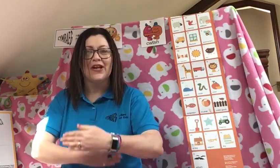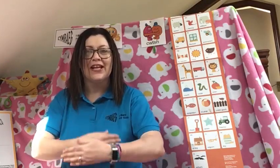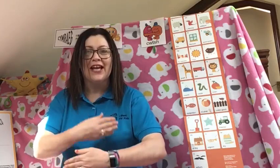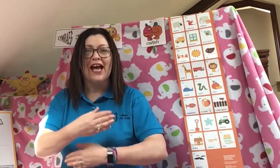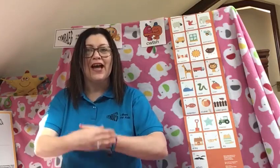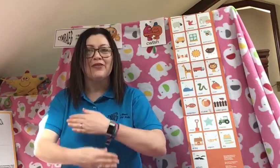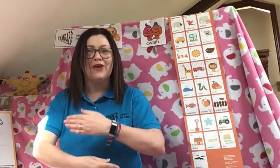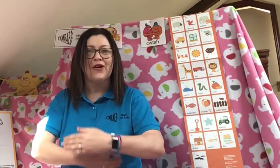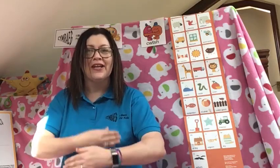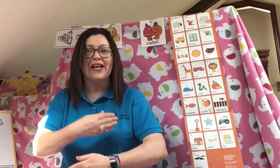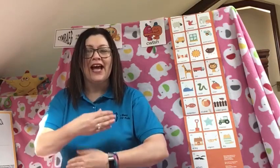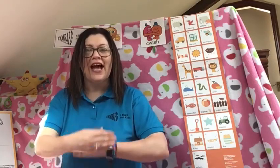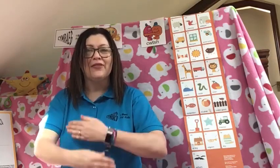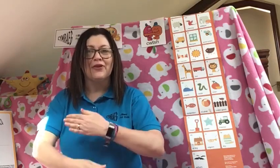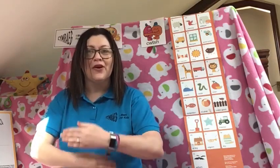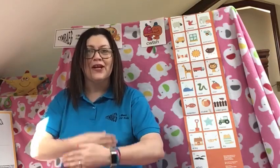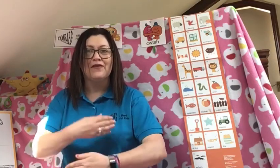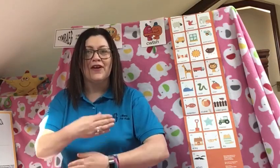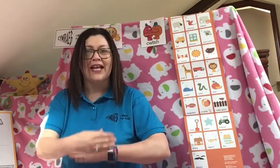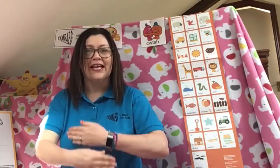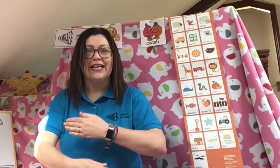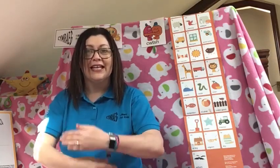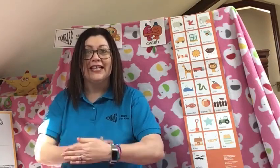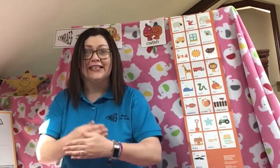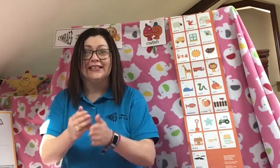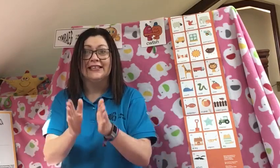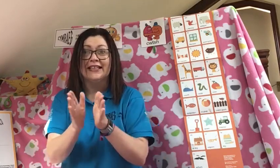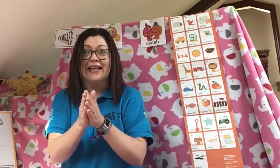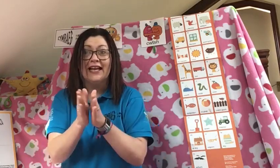troi a throi fel hyn.